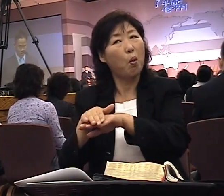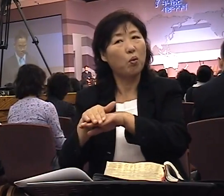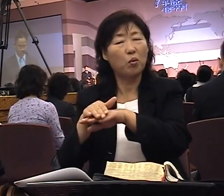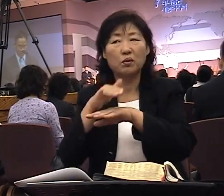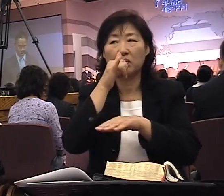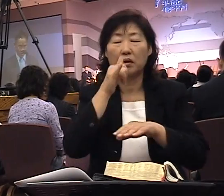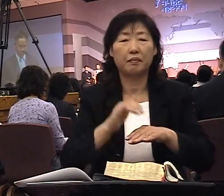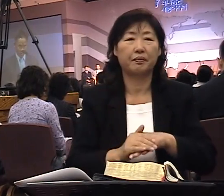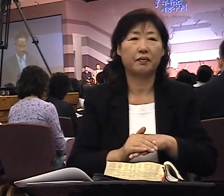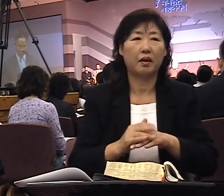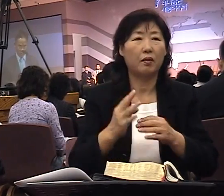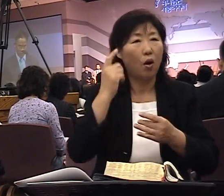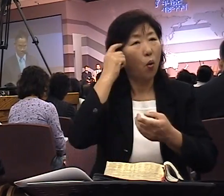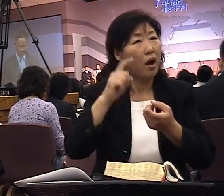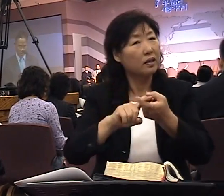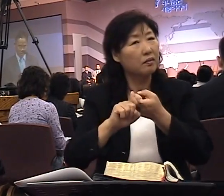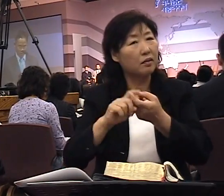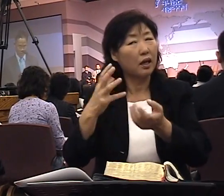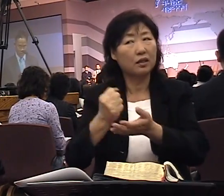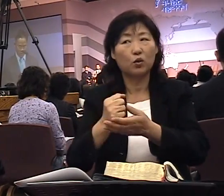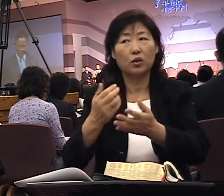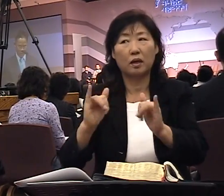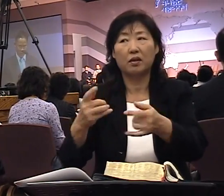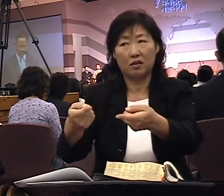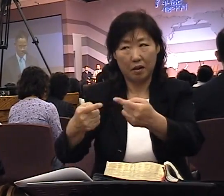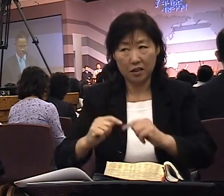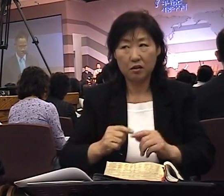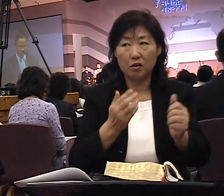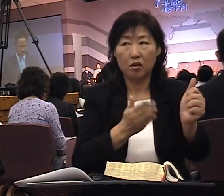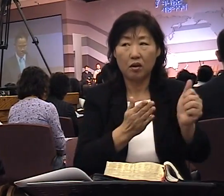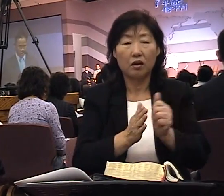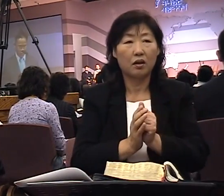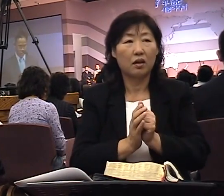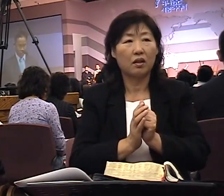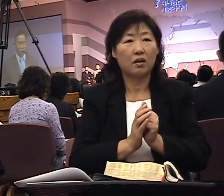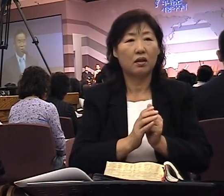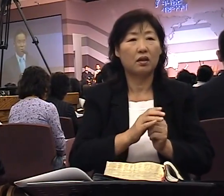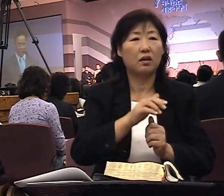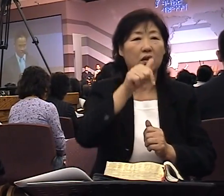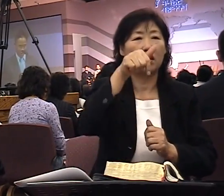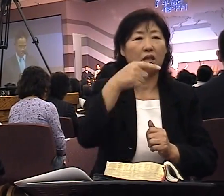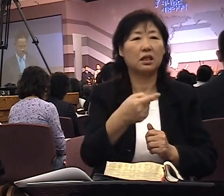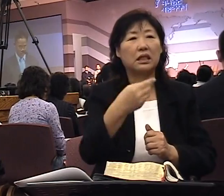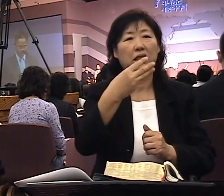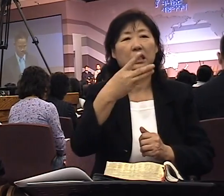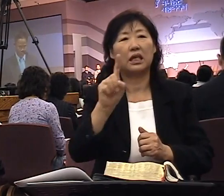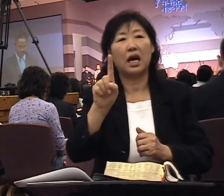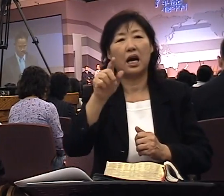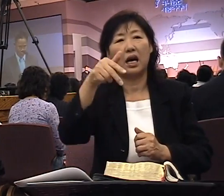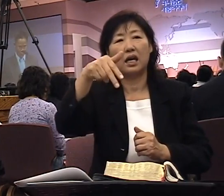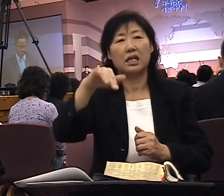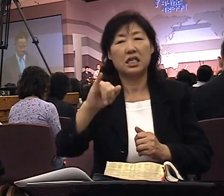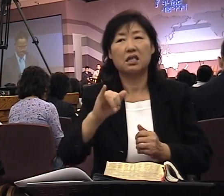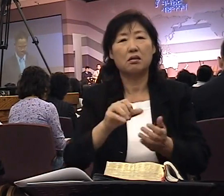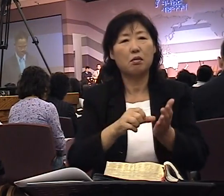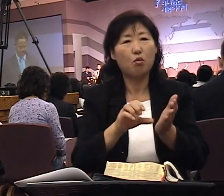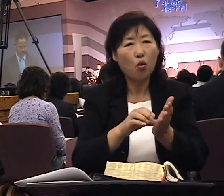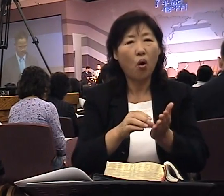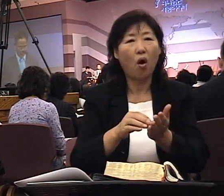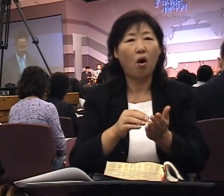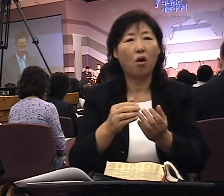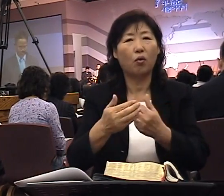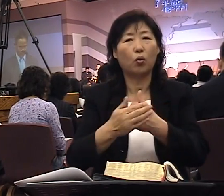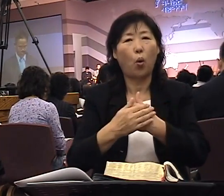참여해 주시면 감사하겠고요. 아나바다 사역팀에서 그라지 세일에 필요한 물품 도네이션 받습니다. 이번 주에도 축하할